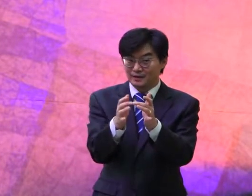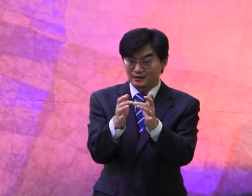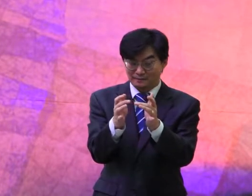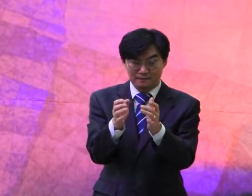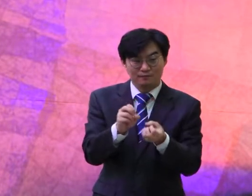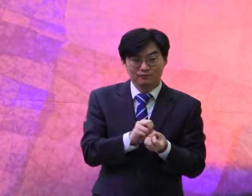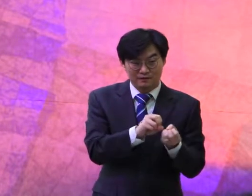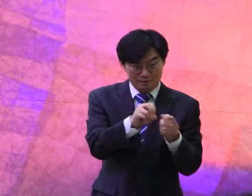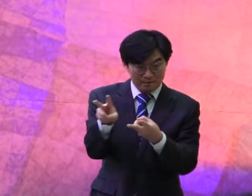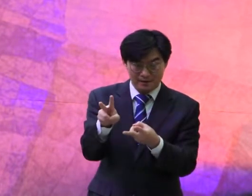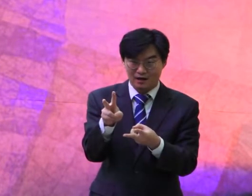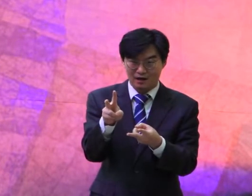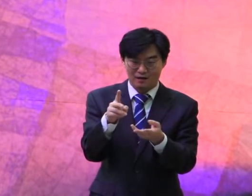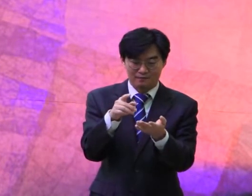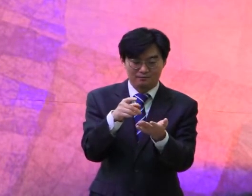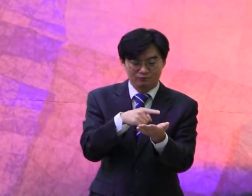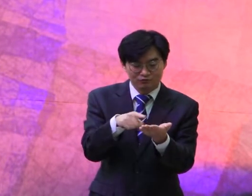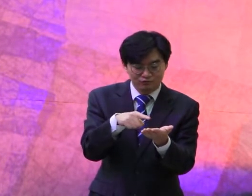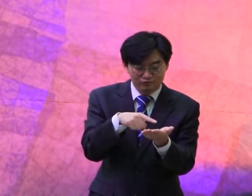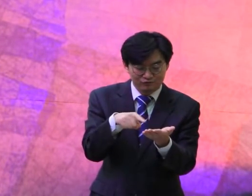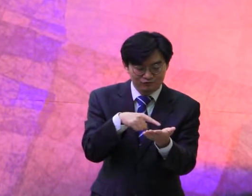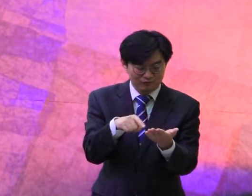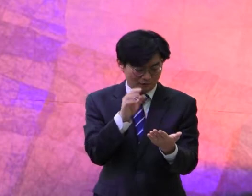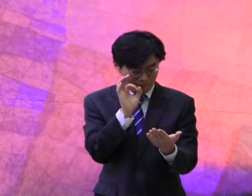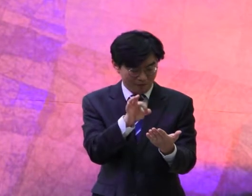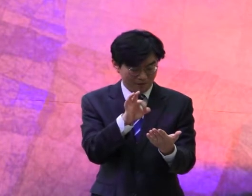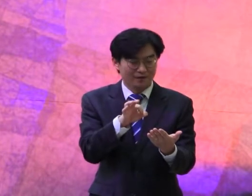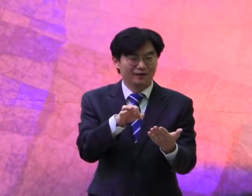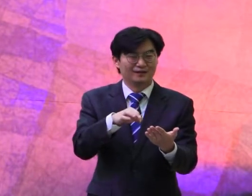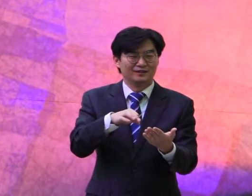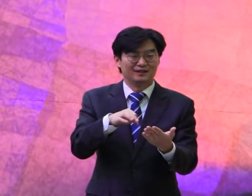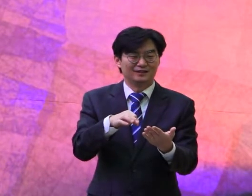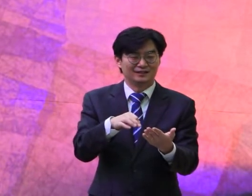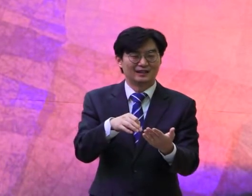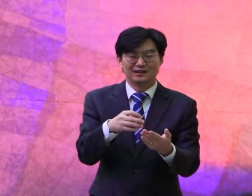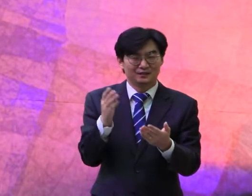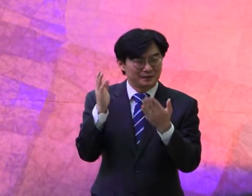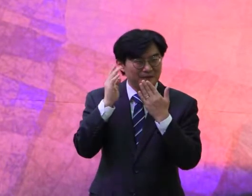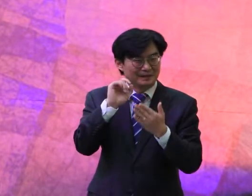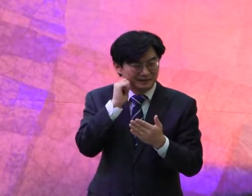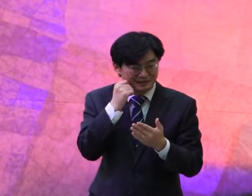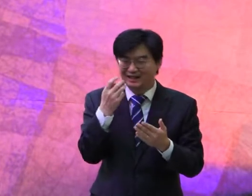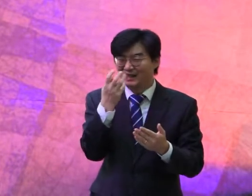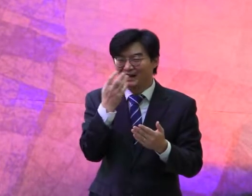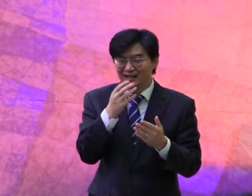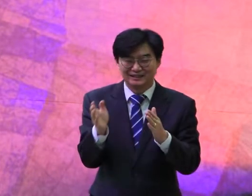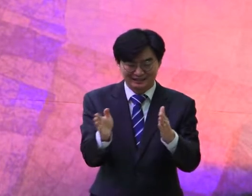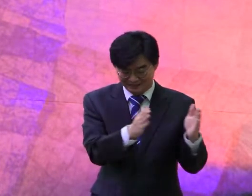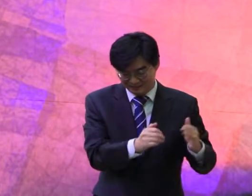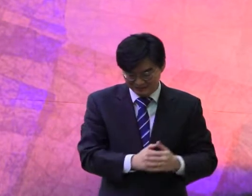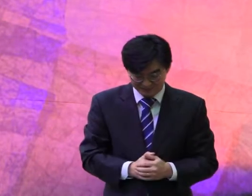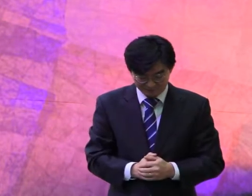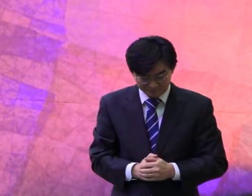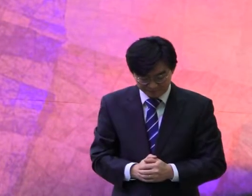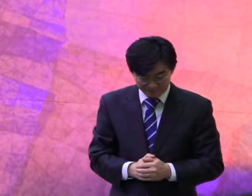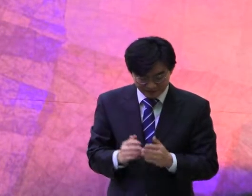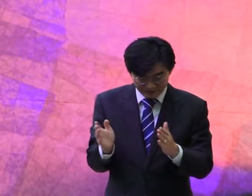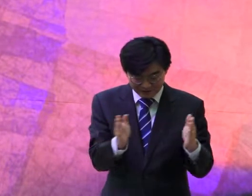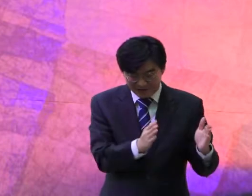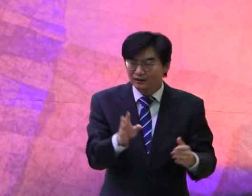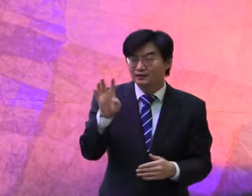전송해 드리겠습니다. 오늘은 사순절 첫 번째 주일인데요. 사순절 기간 동안에 여러분들